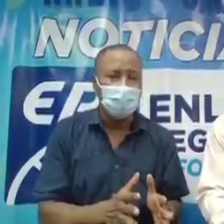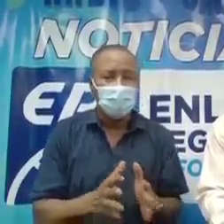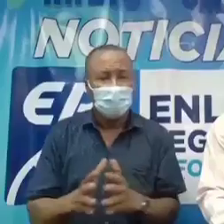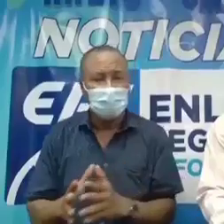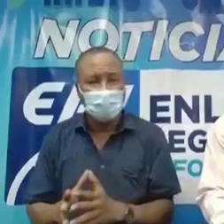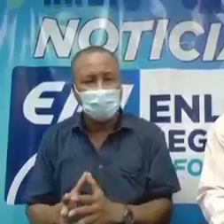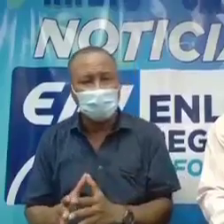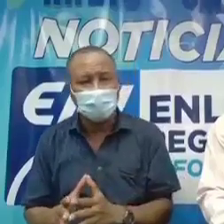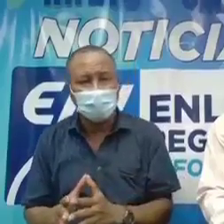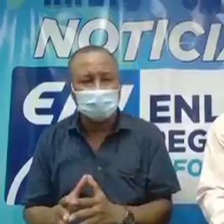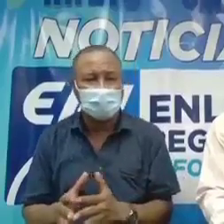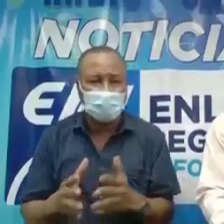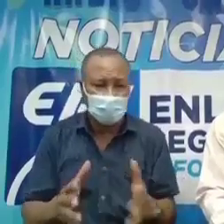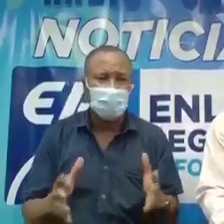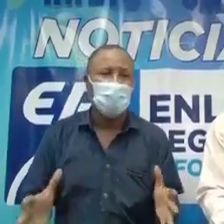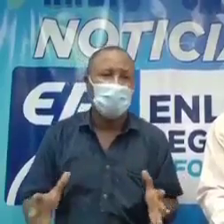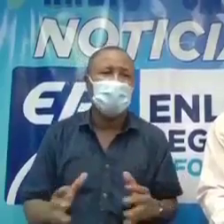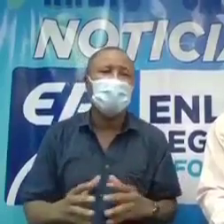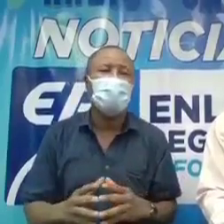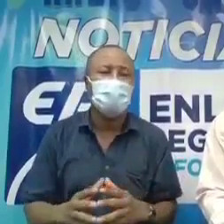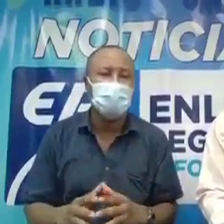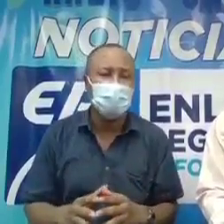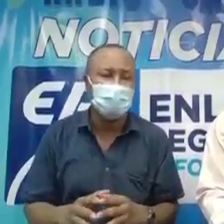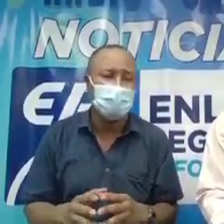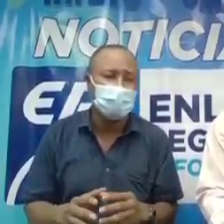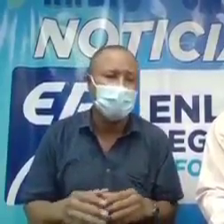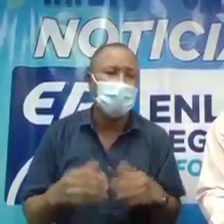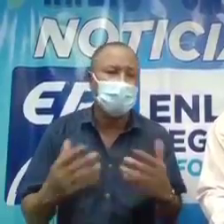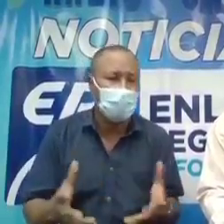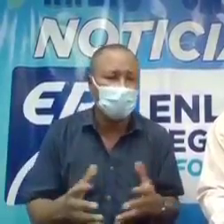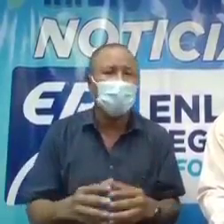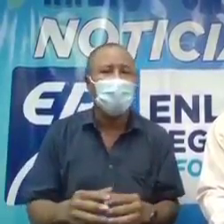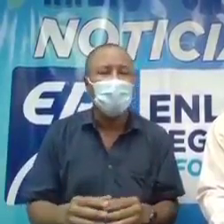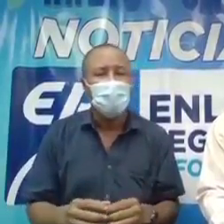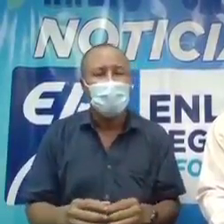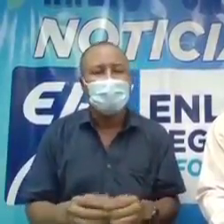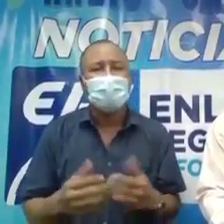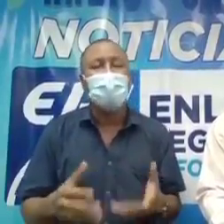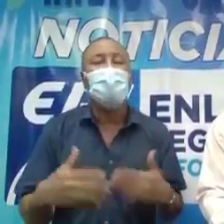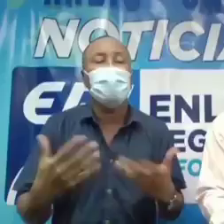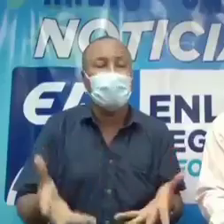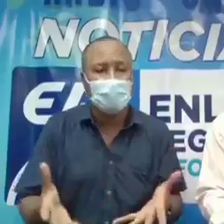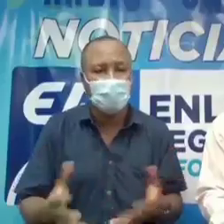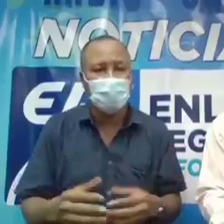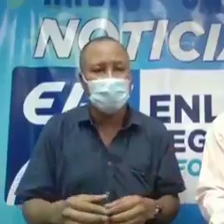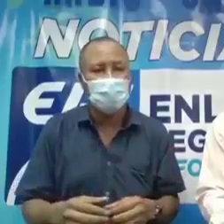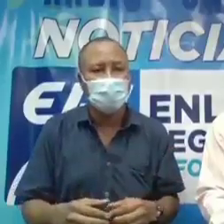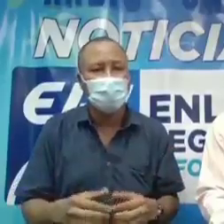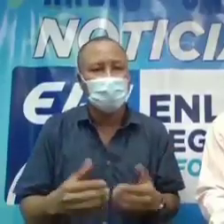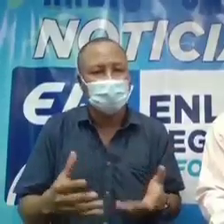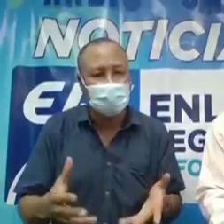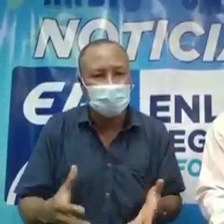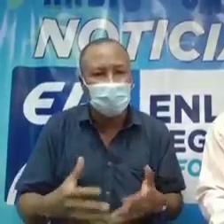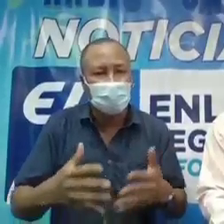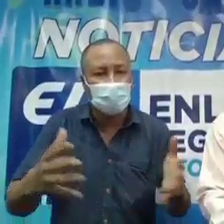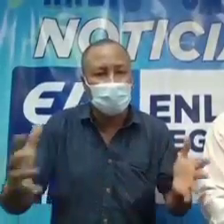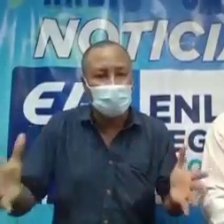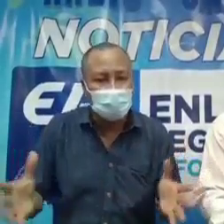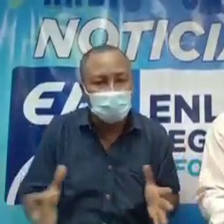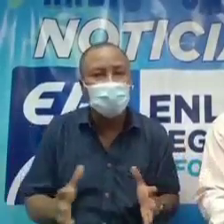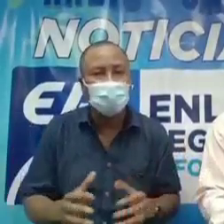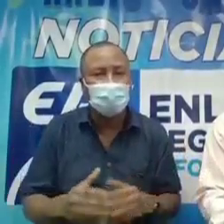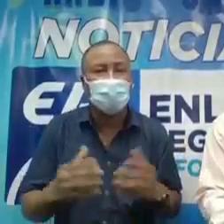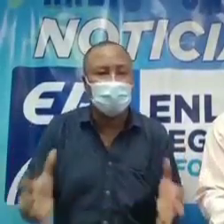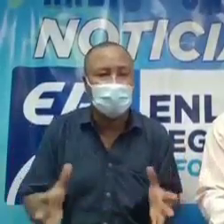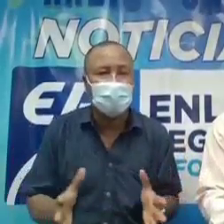pedagogía y me hablan de didáctica, ahí discutimos y debatimos, pero estamos obligados también